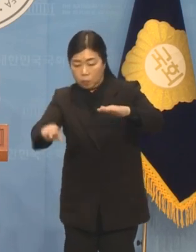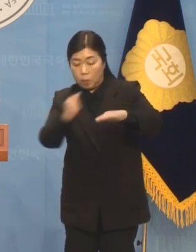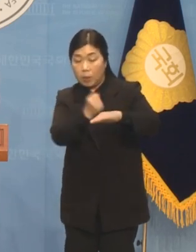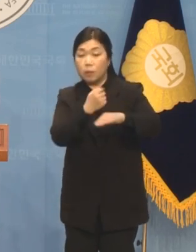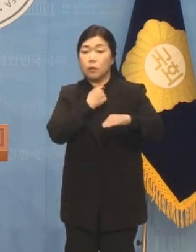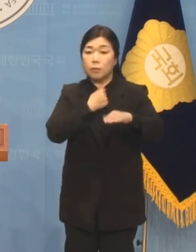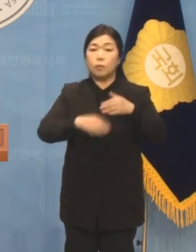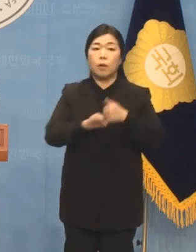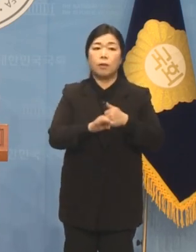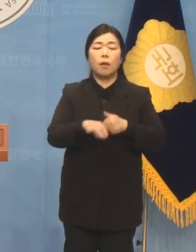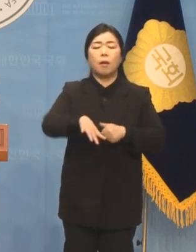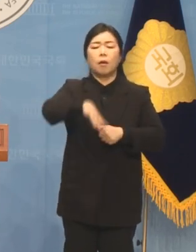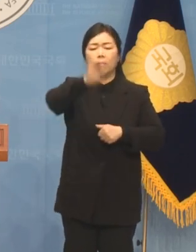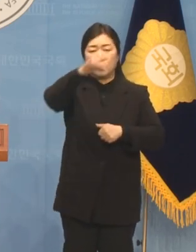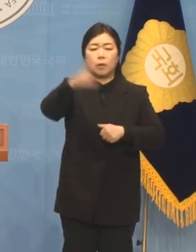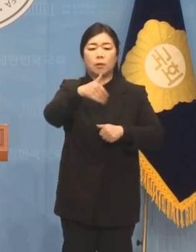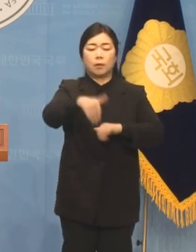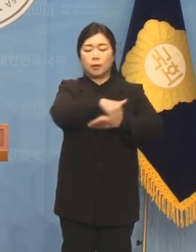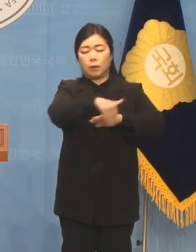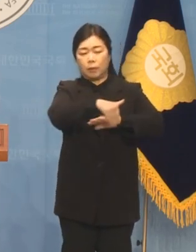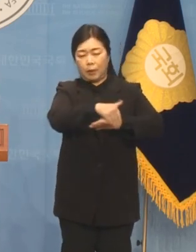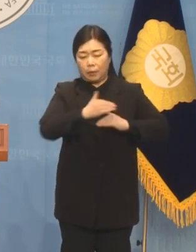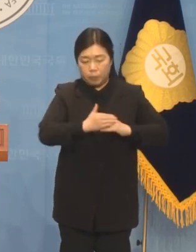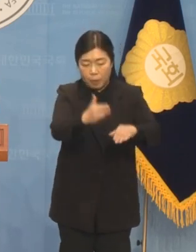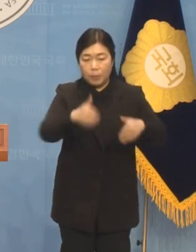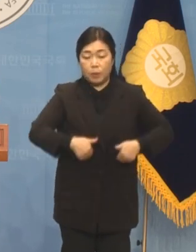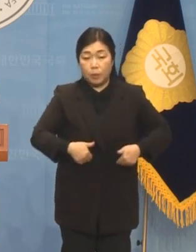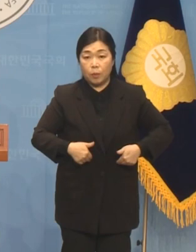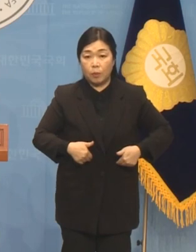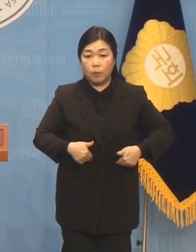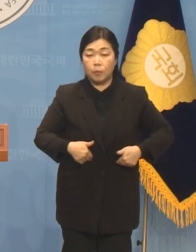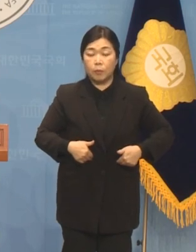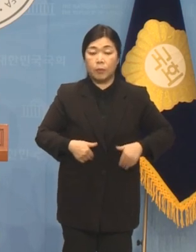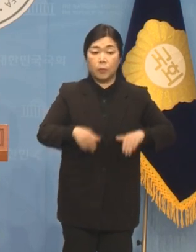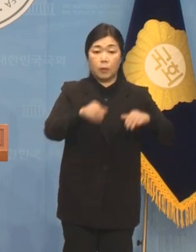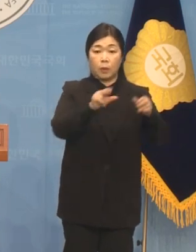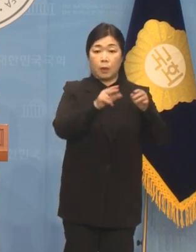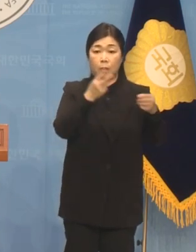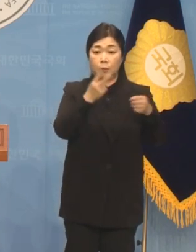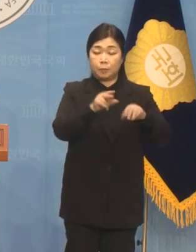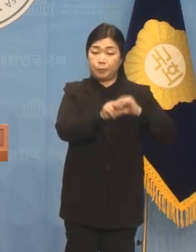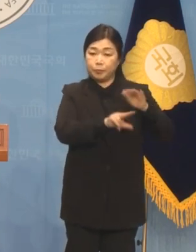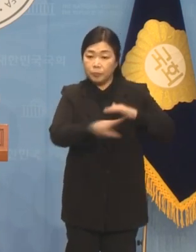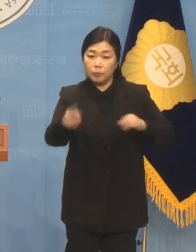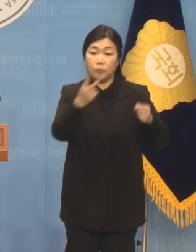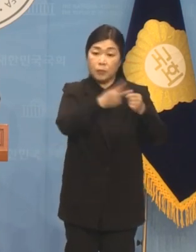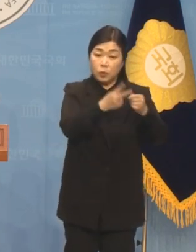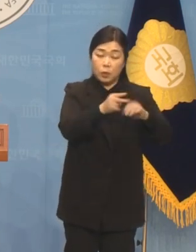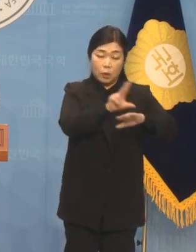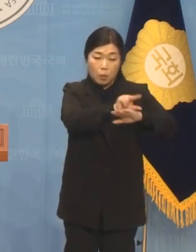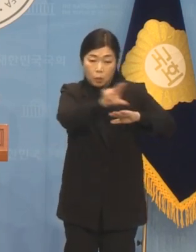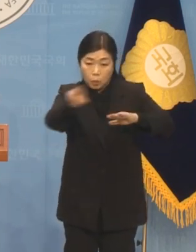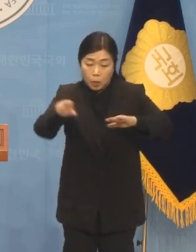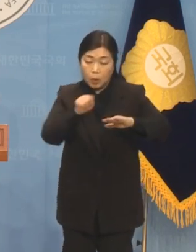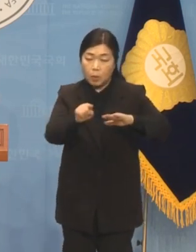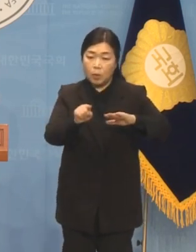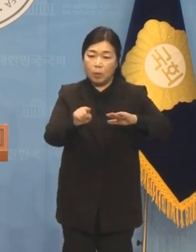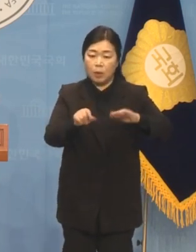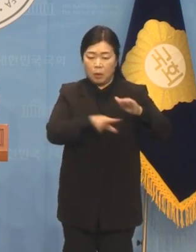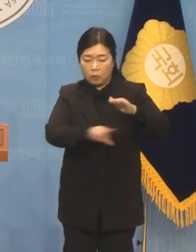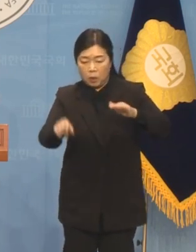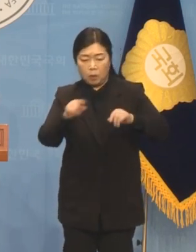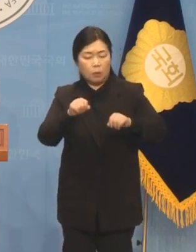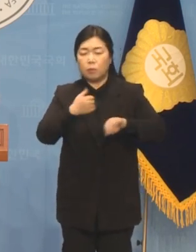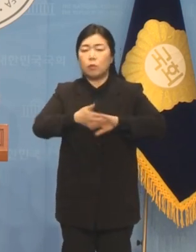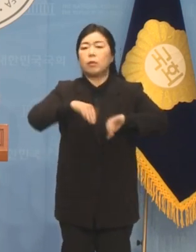필요하다. 2호선 지하화는 국가철도 지하화와 다르다. 경부선과